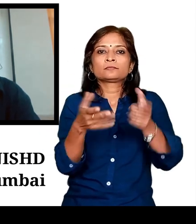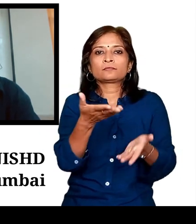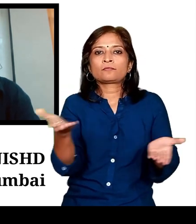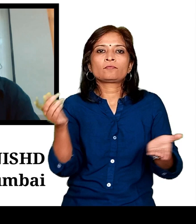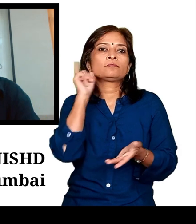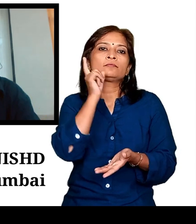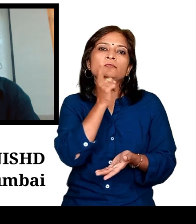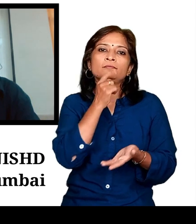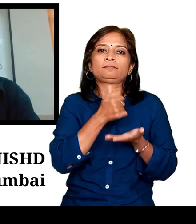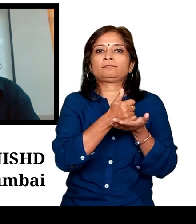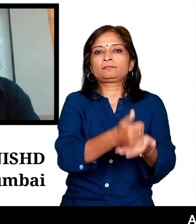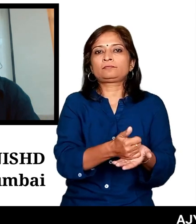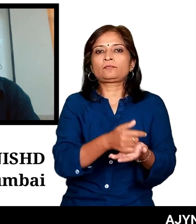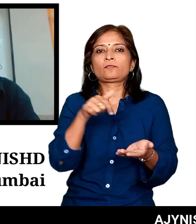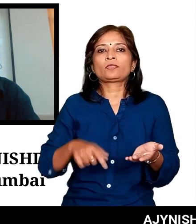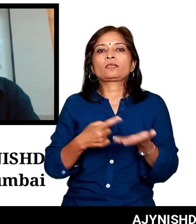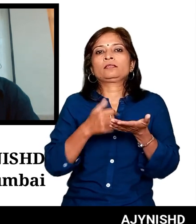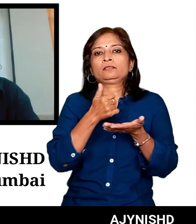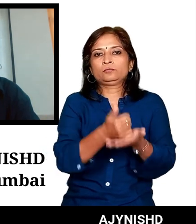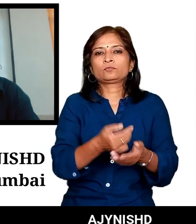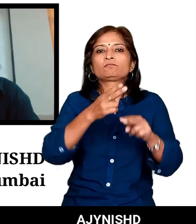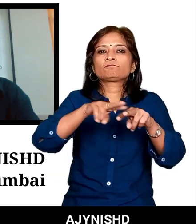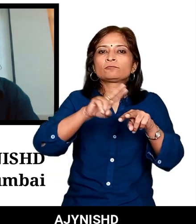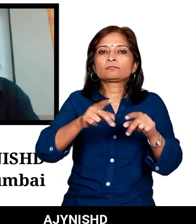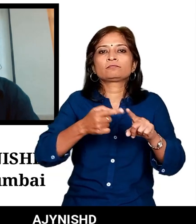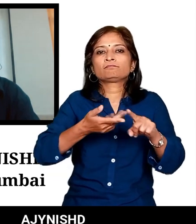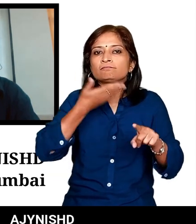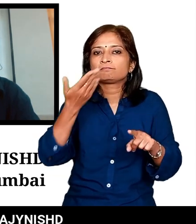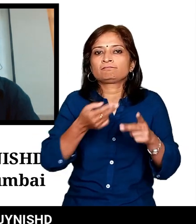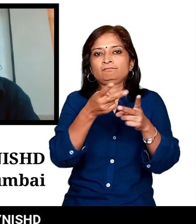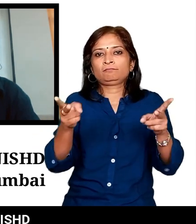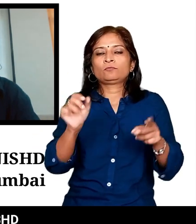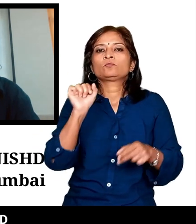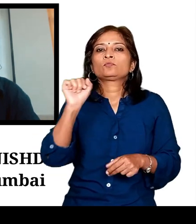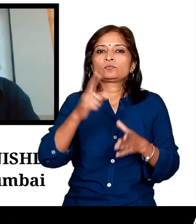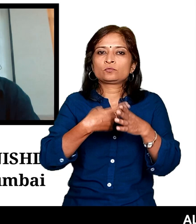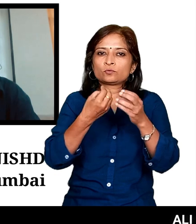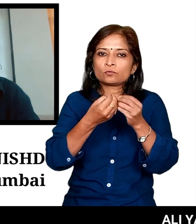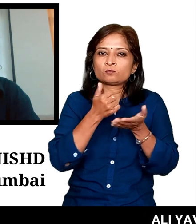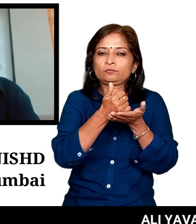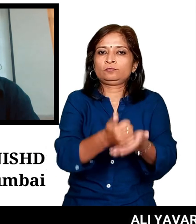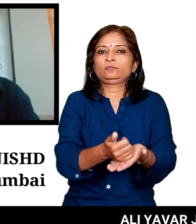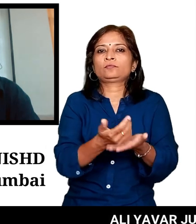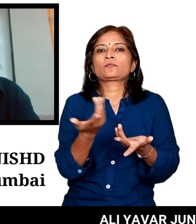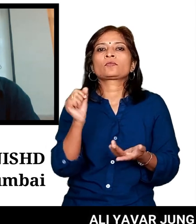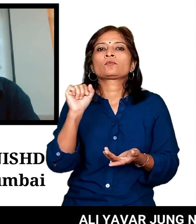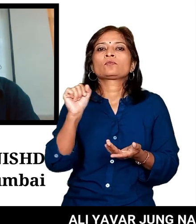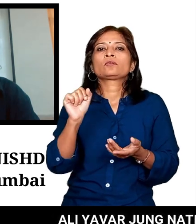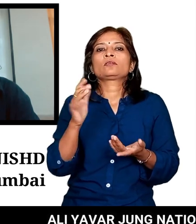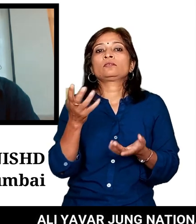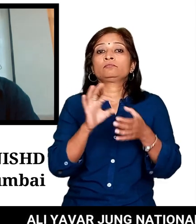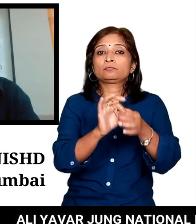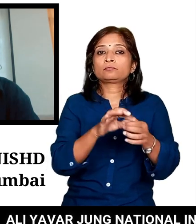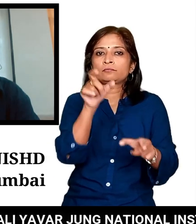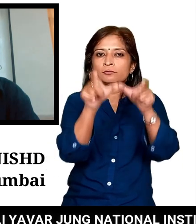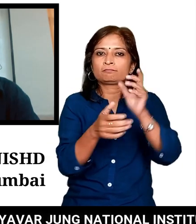them, to provide the vocational training and all, then their employment and their manpower